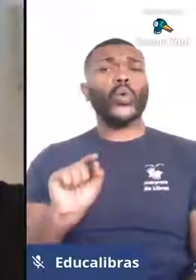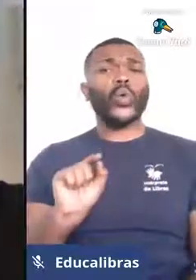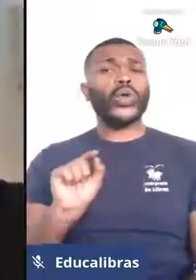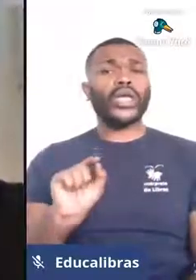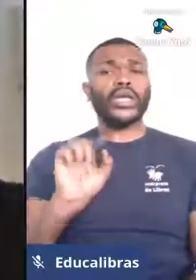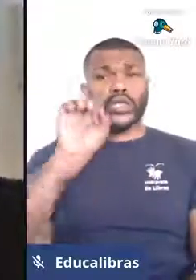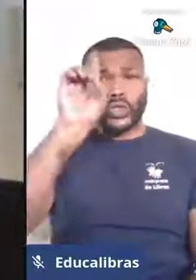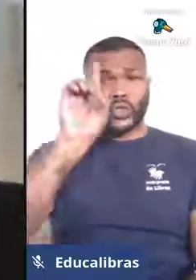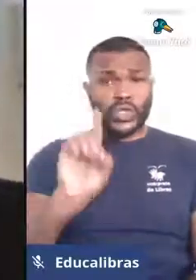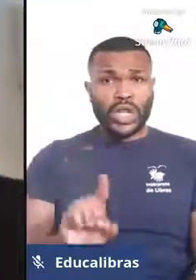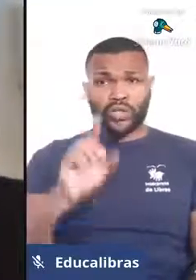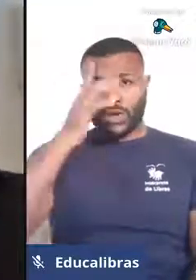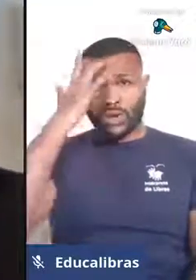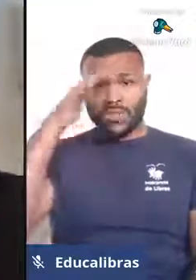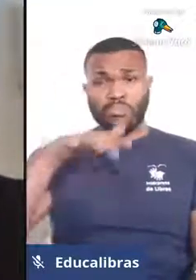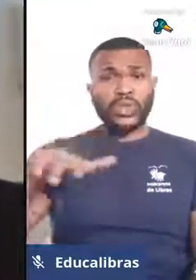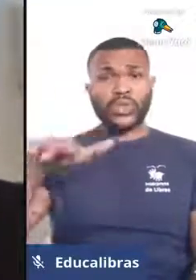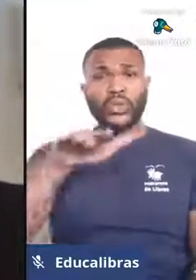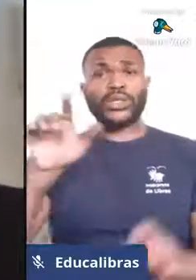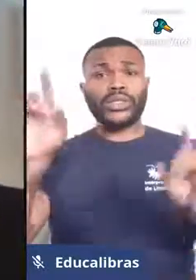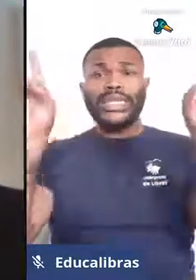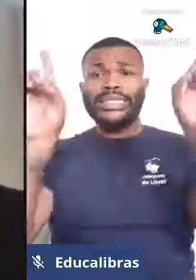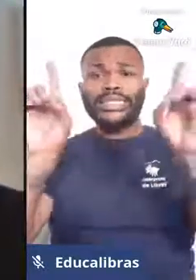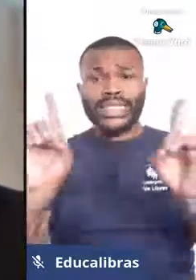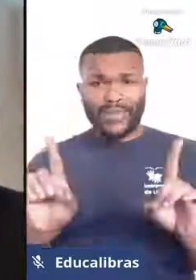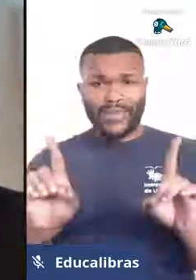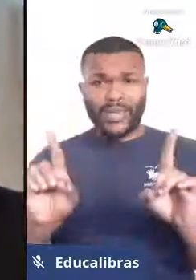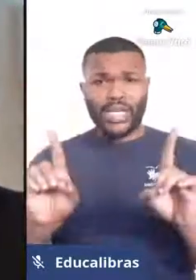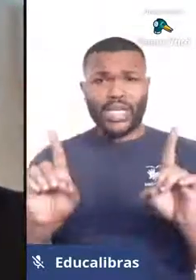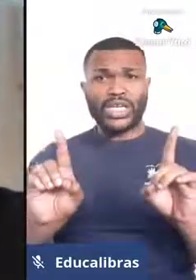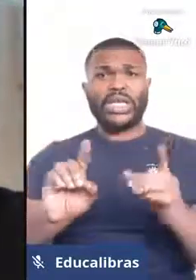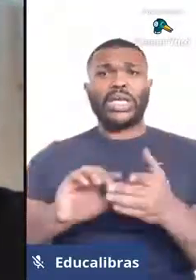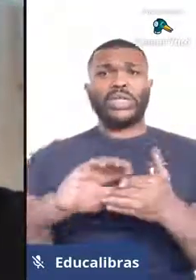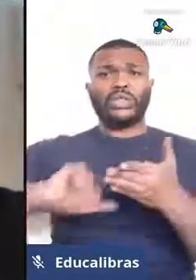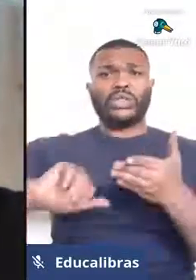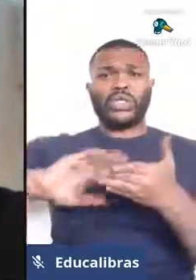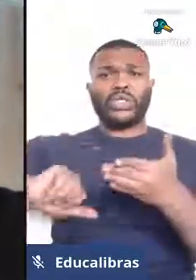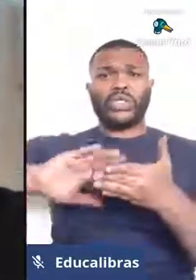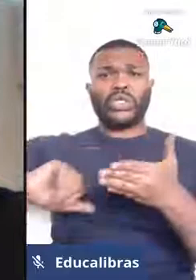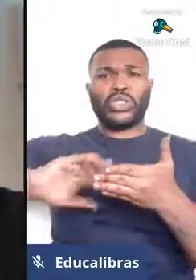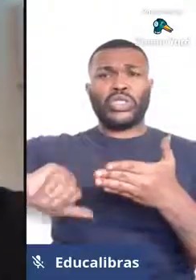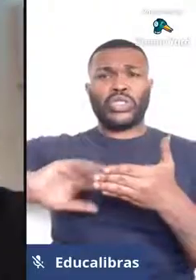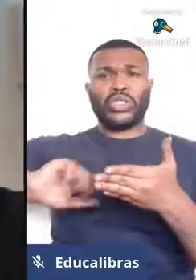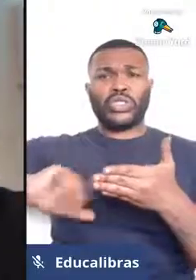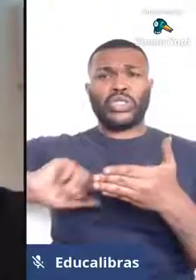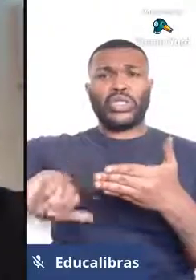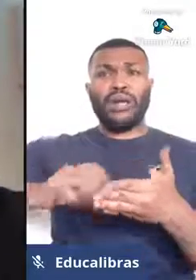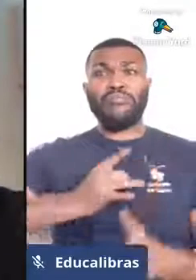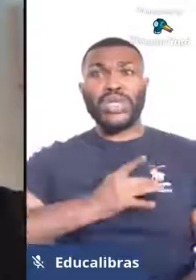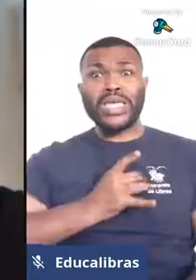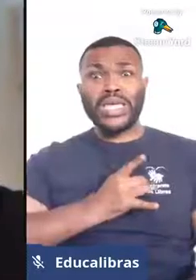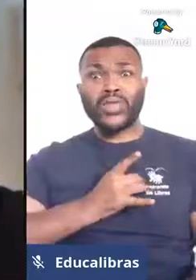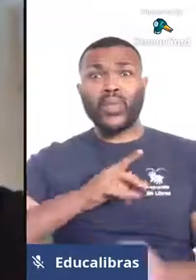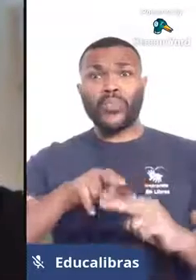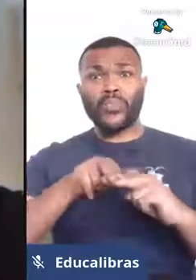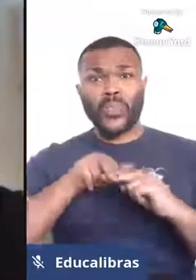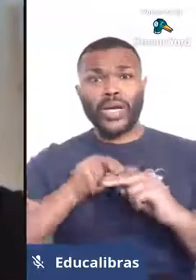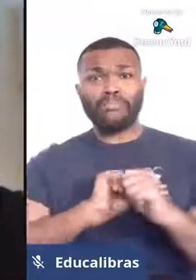com deficiência regredindo em função dessa pandemia.